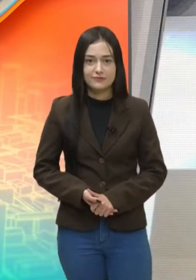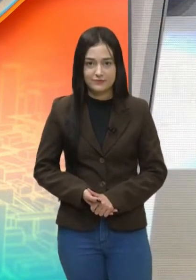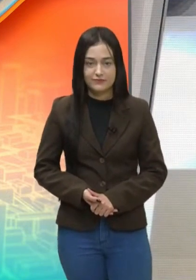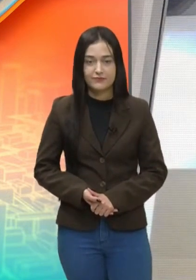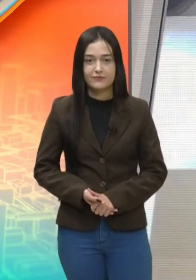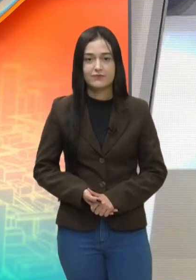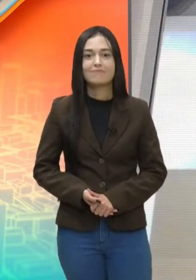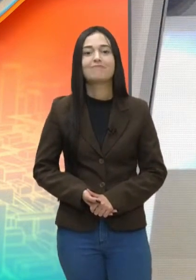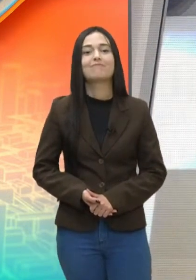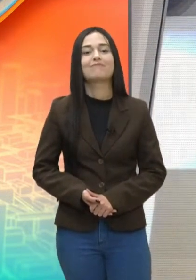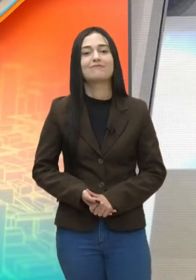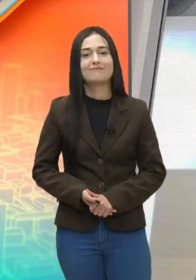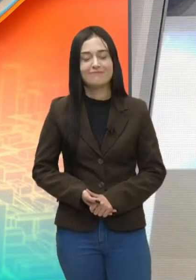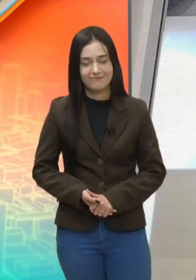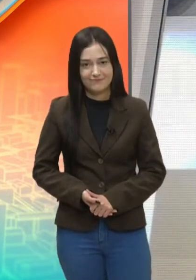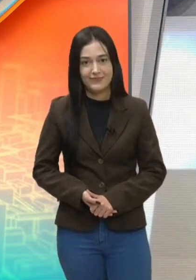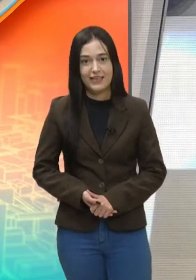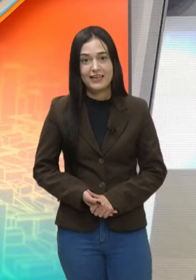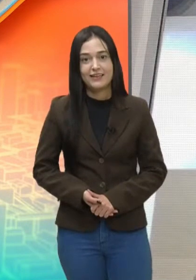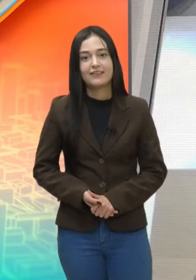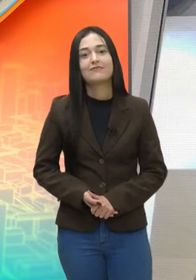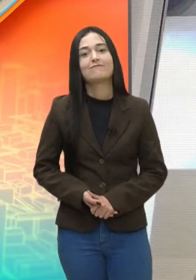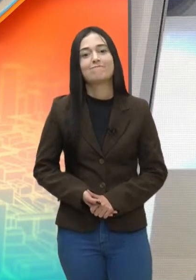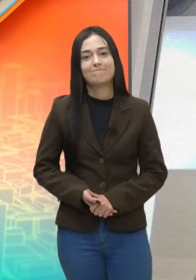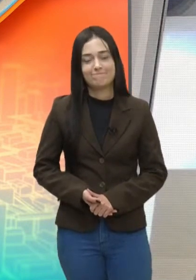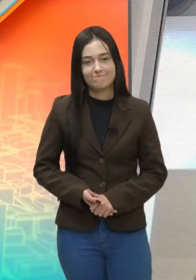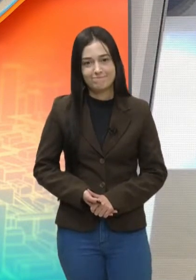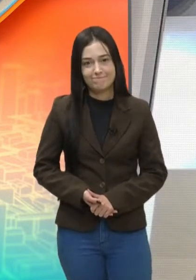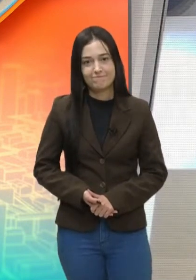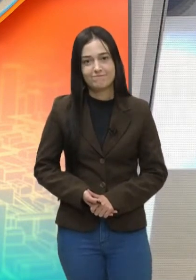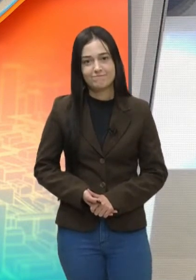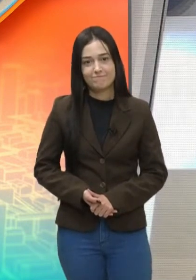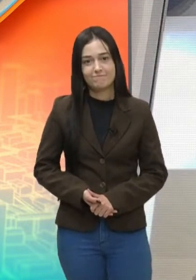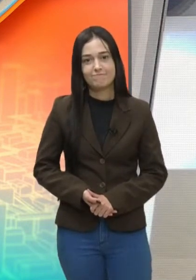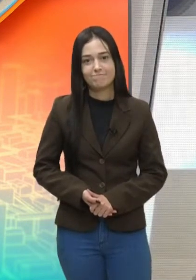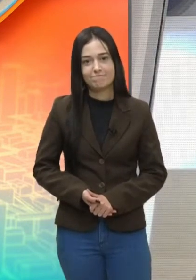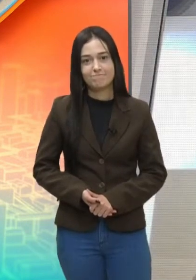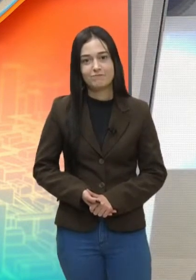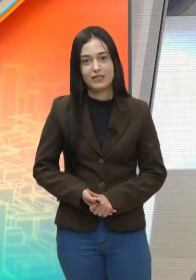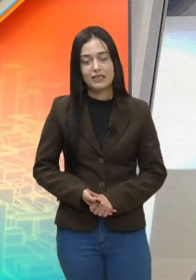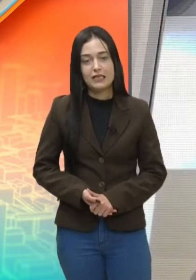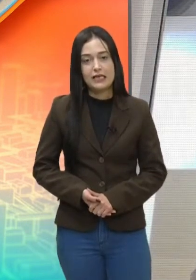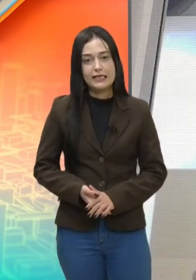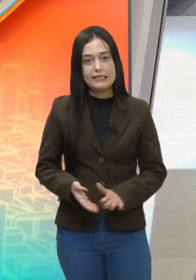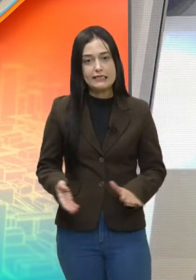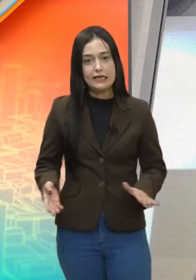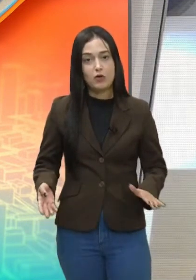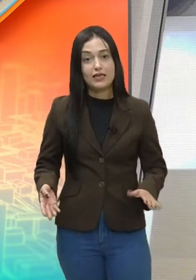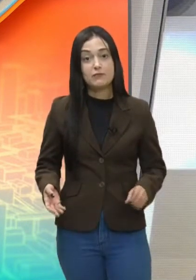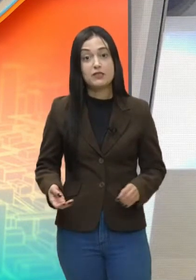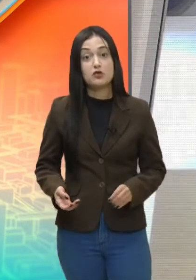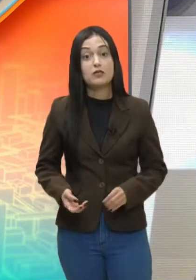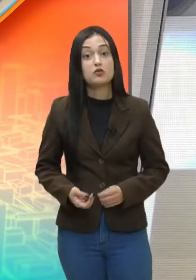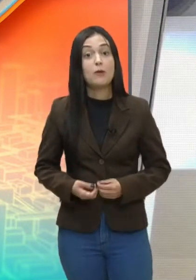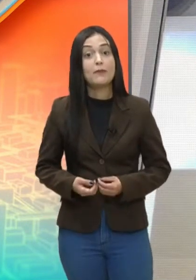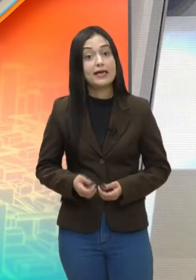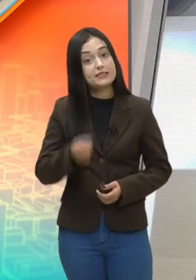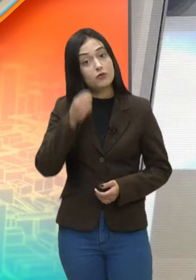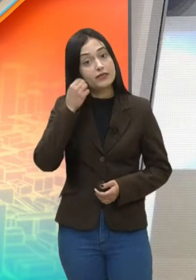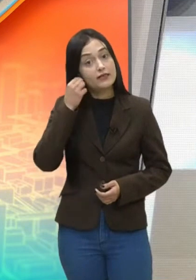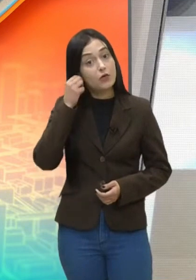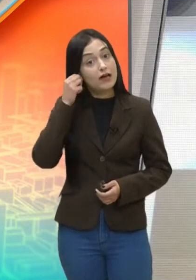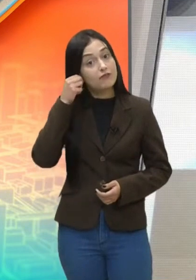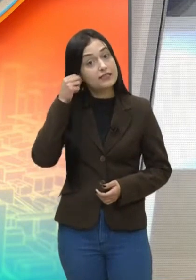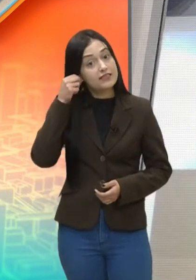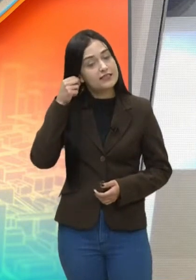tarde. Obrigado pelo espaço. Contem conosco, né, com as informações. E assim, agora as pessoas